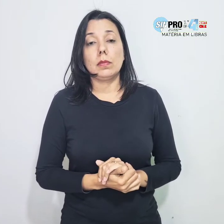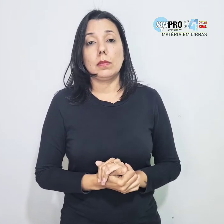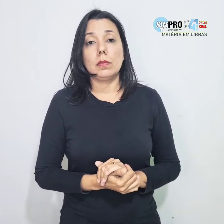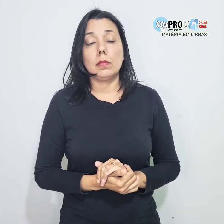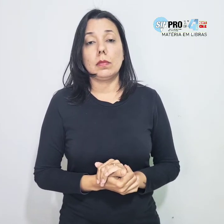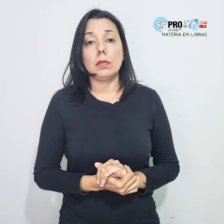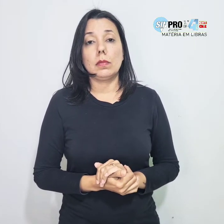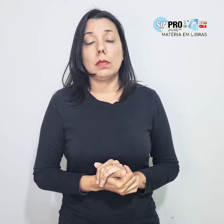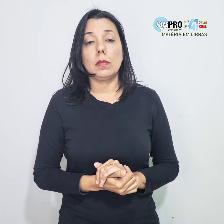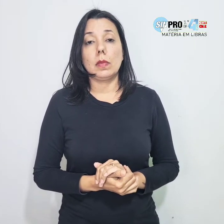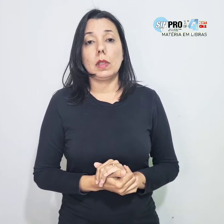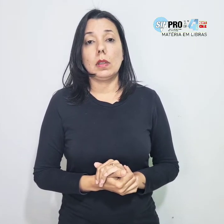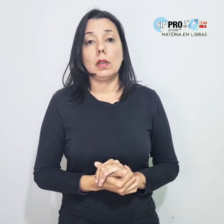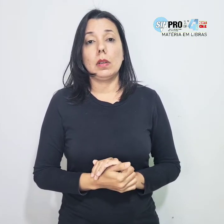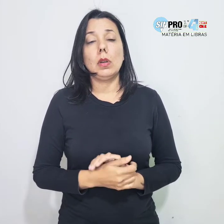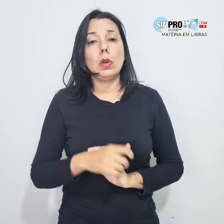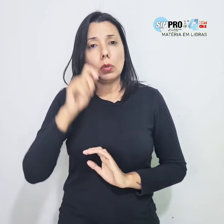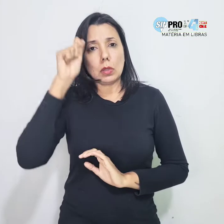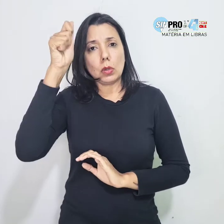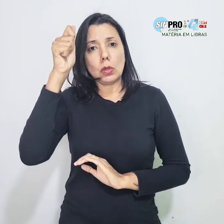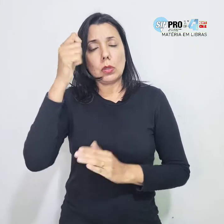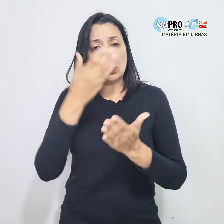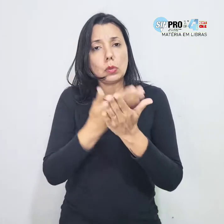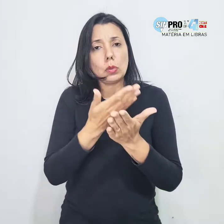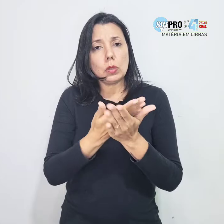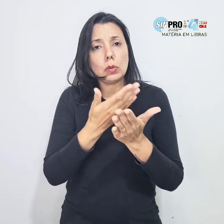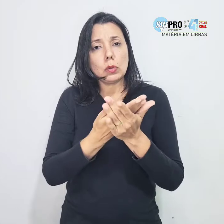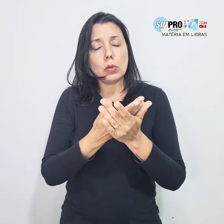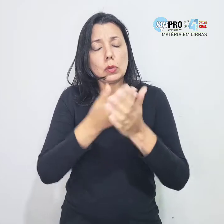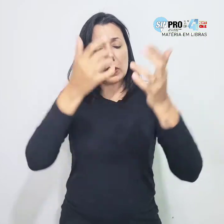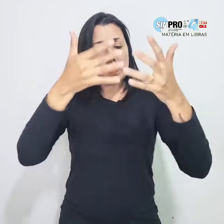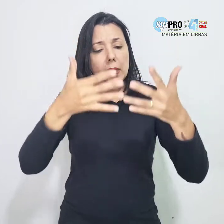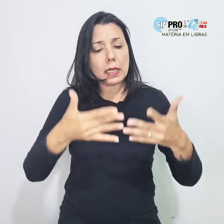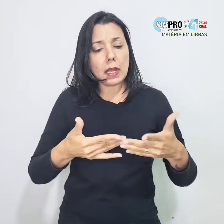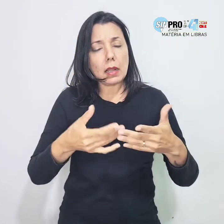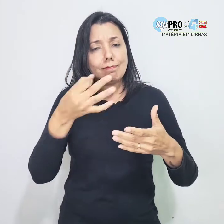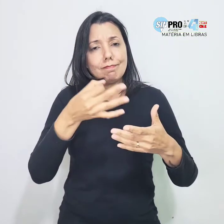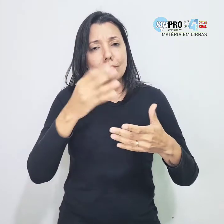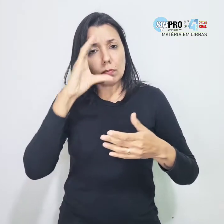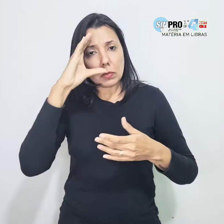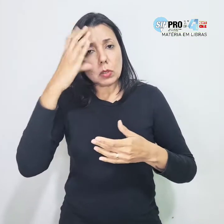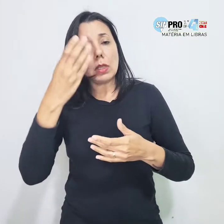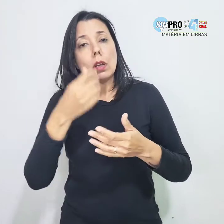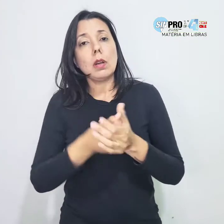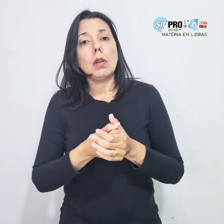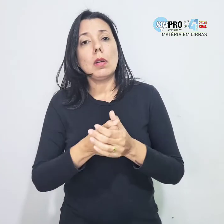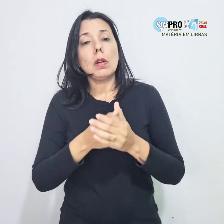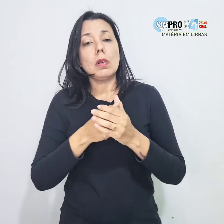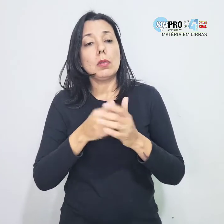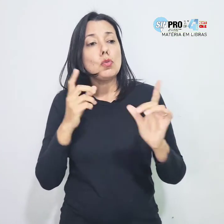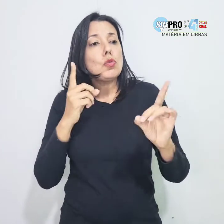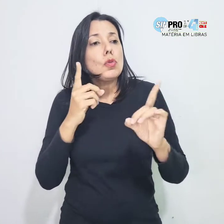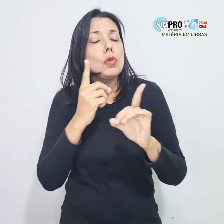Os autores do estudo foram explícitos nas suas conclusões. Nossas descobertas